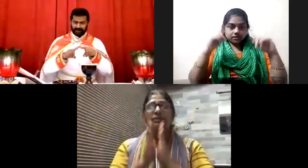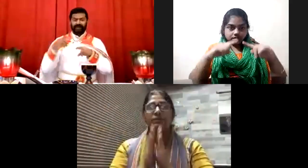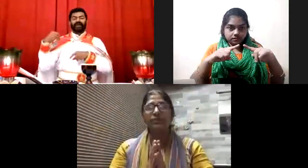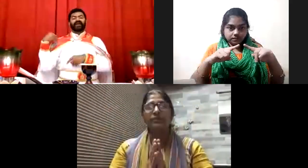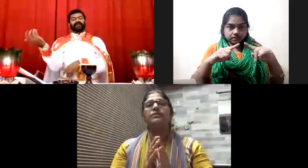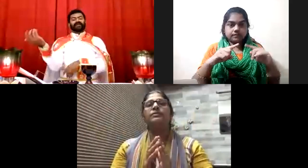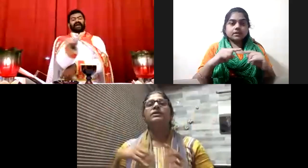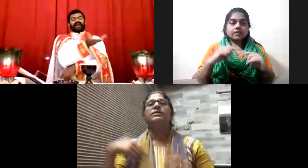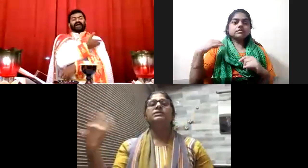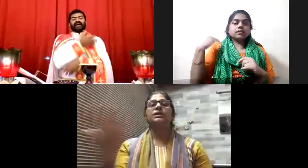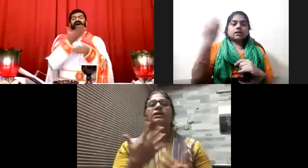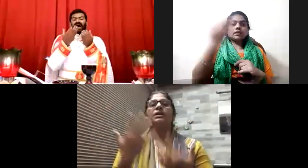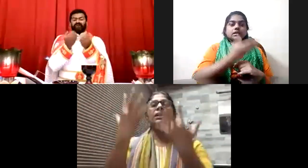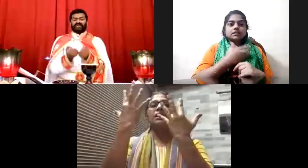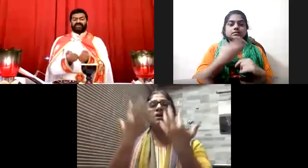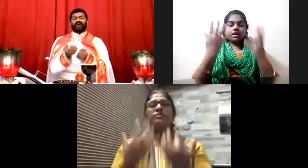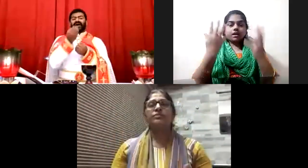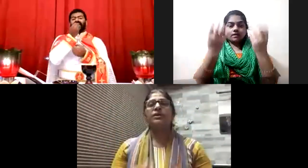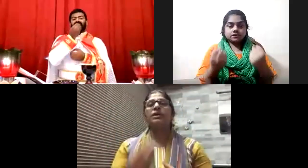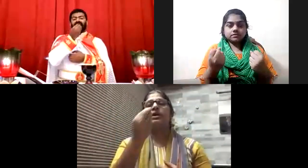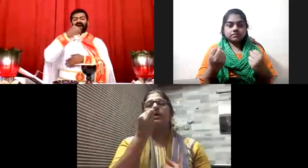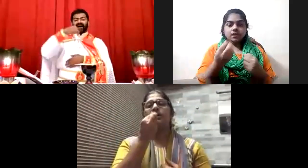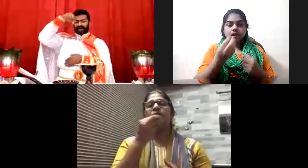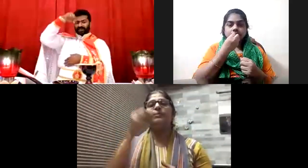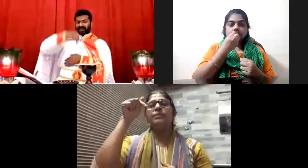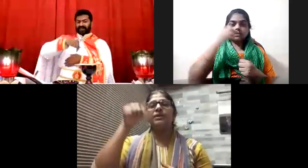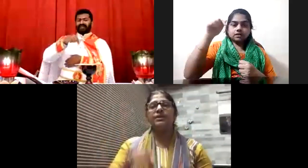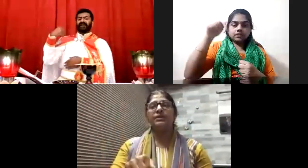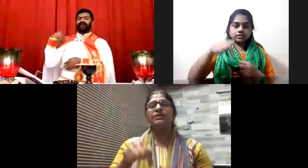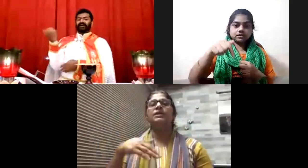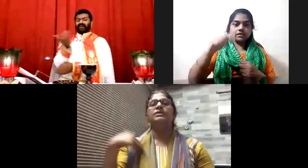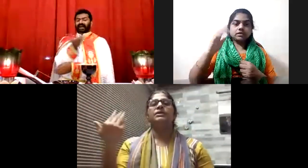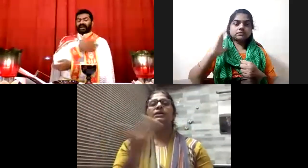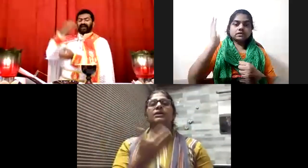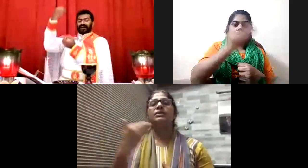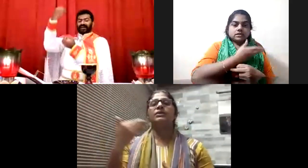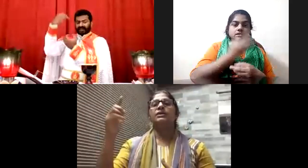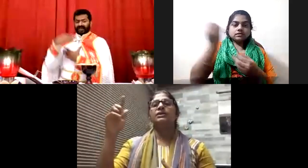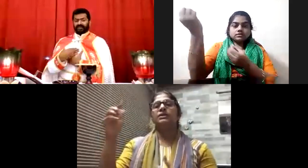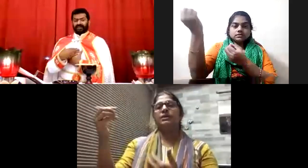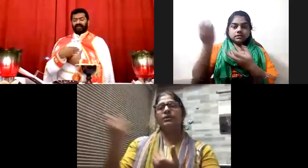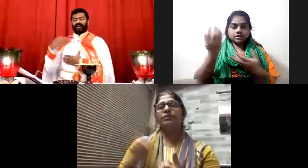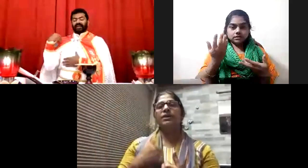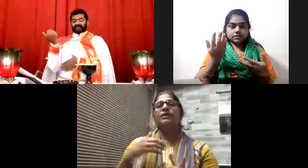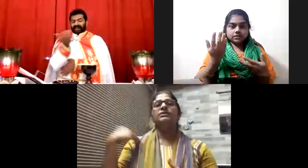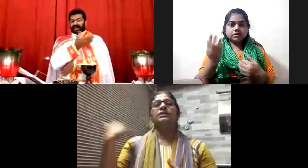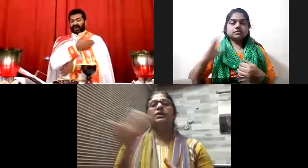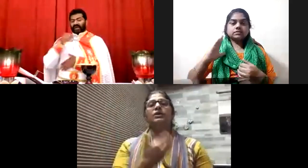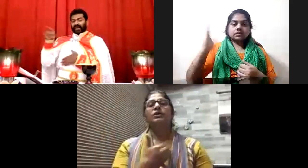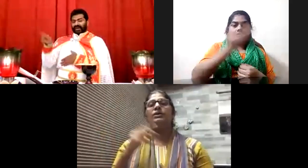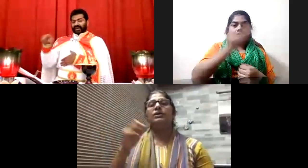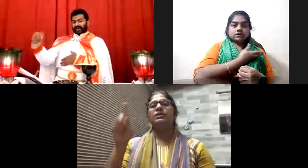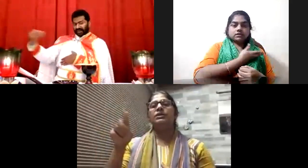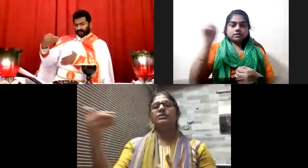ആകണമേ. ഞങ്ങൾക്ക് ആവശ്യമായ ആഹാരം ഇന്ന് ഞങ്ങൾക്ക് തരണമേ.